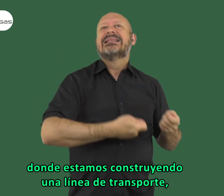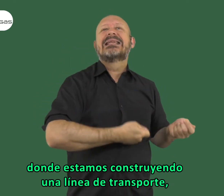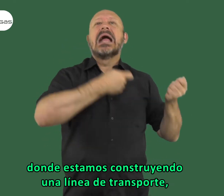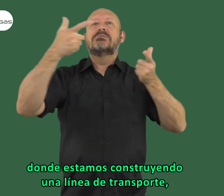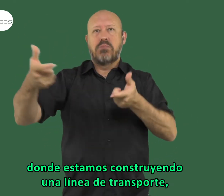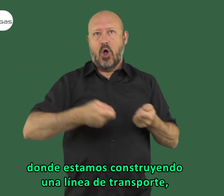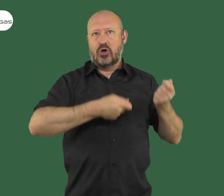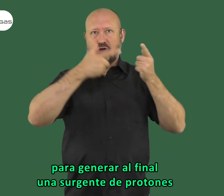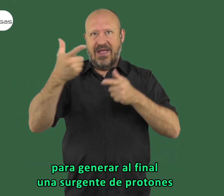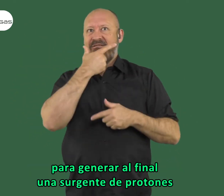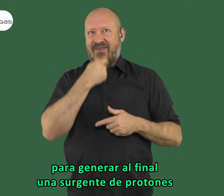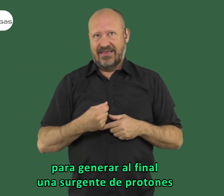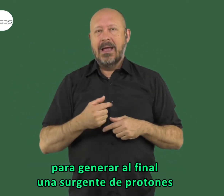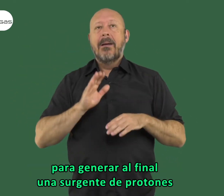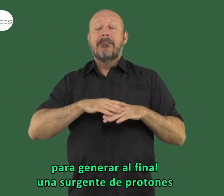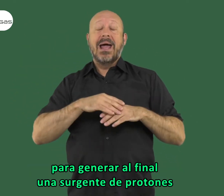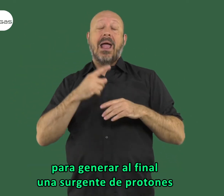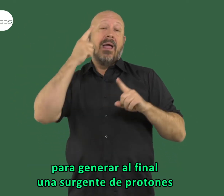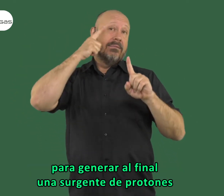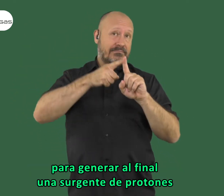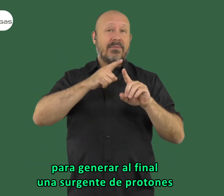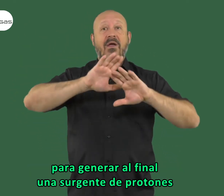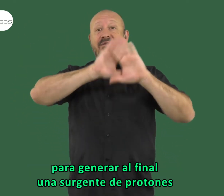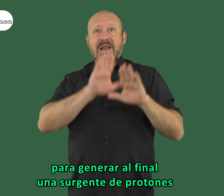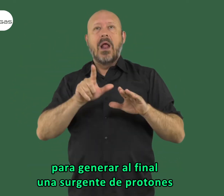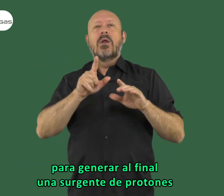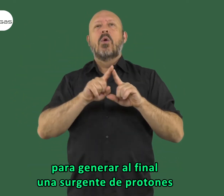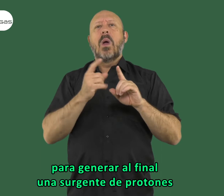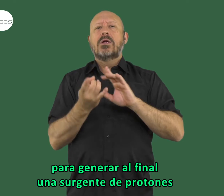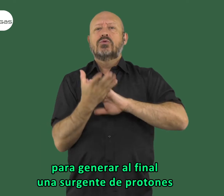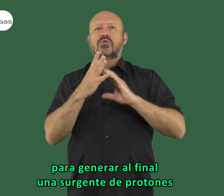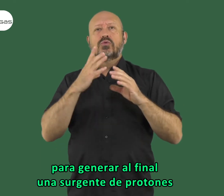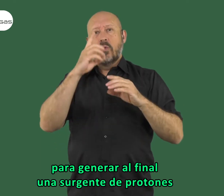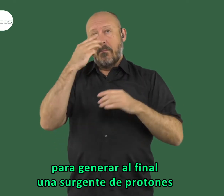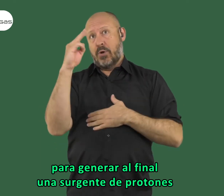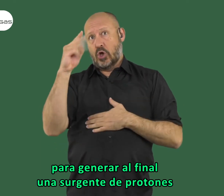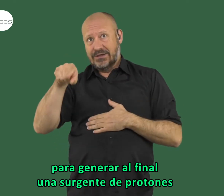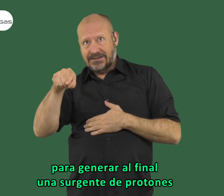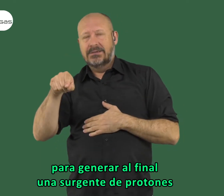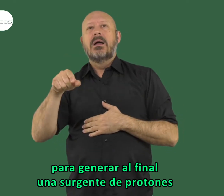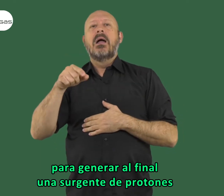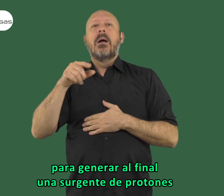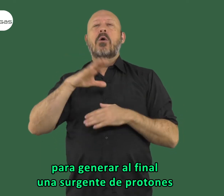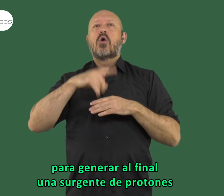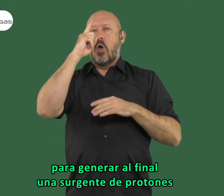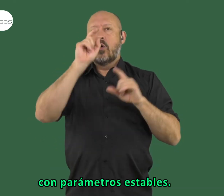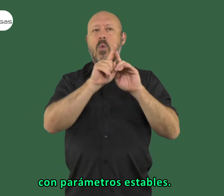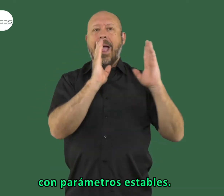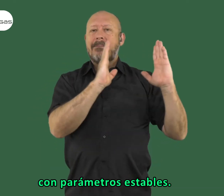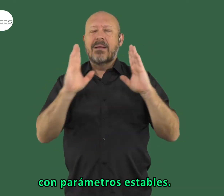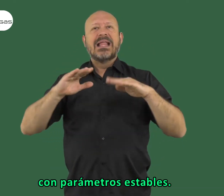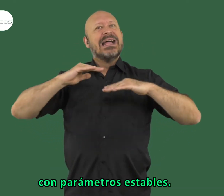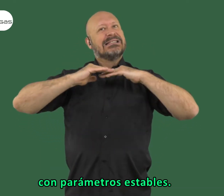una línea de transporte para generar en el final una sorgente de protones